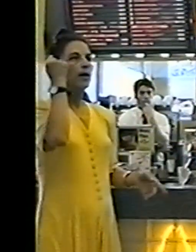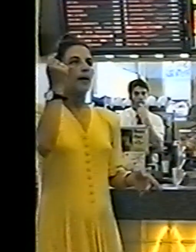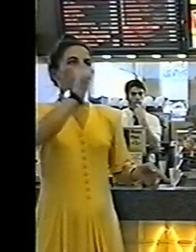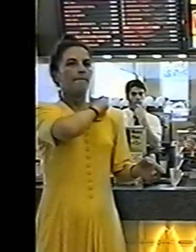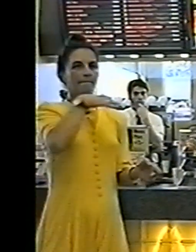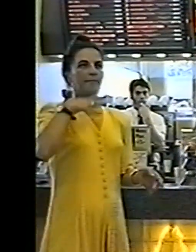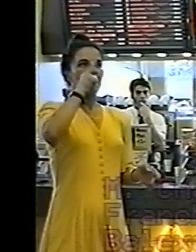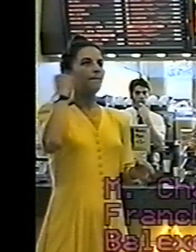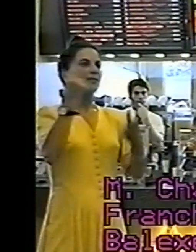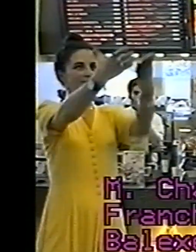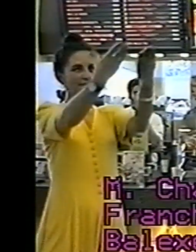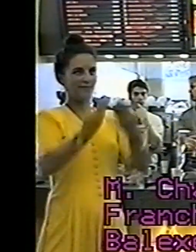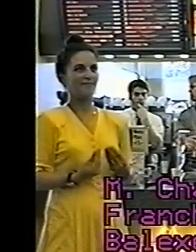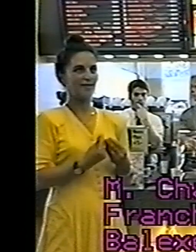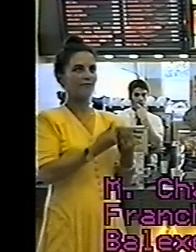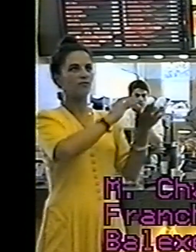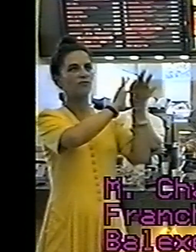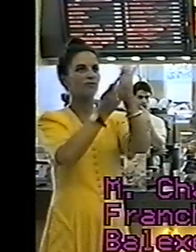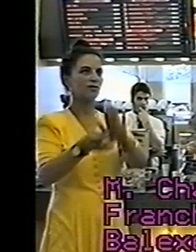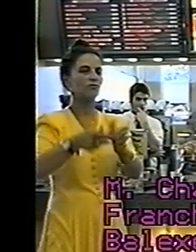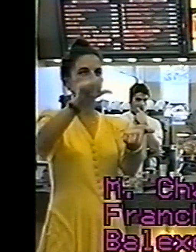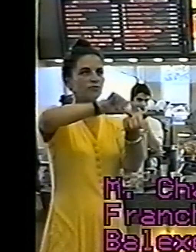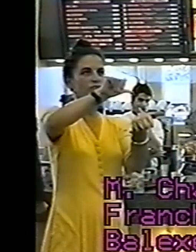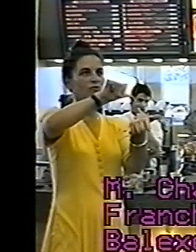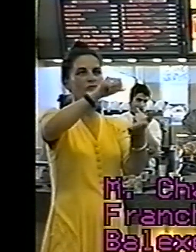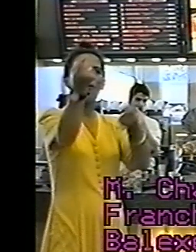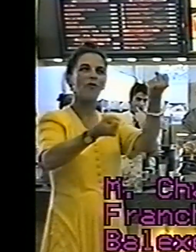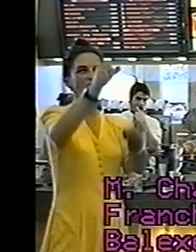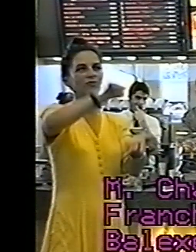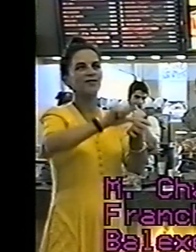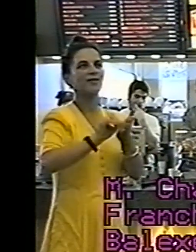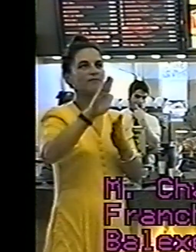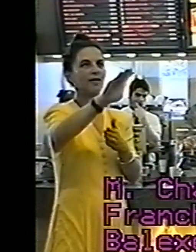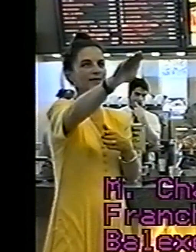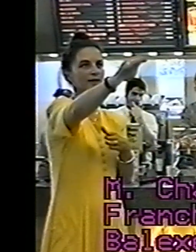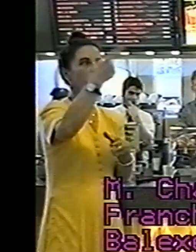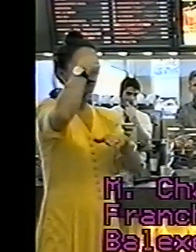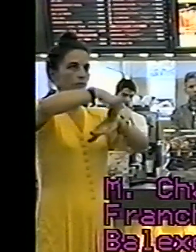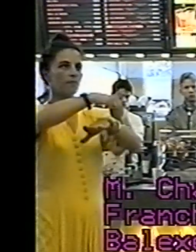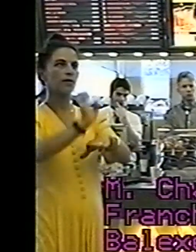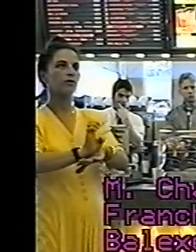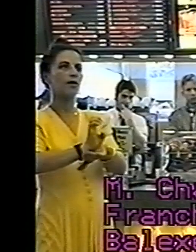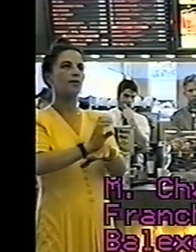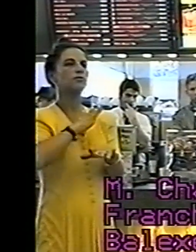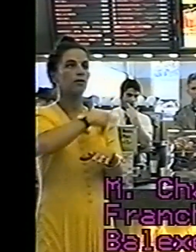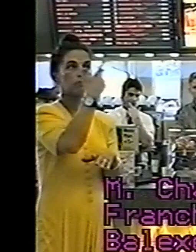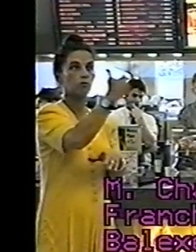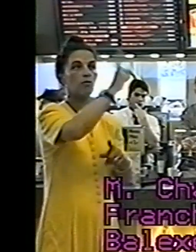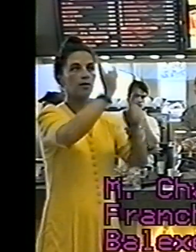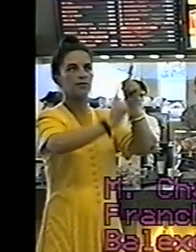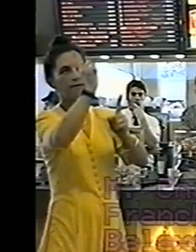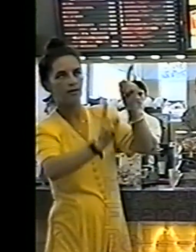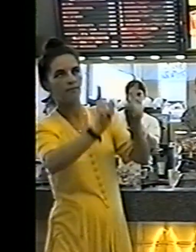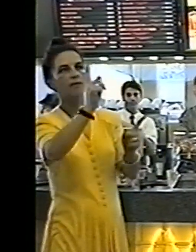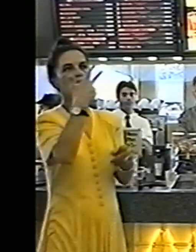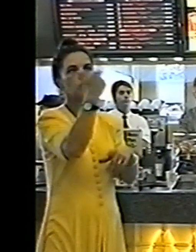messieurs, cordiale bienvenue à l'autocentre Malexerre. Pour McDonald's, nous avons aujourd'hui trois événements à vous